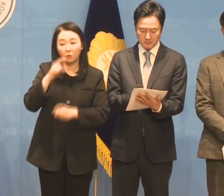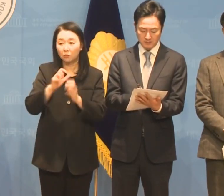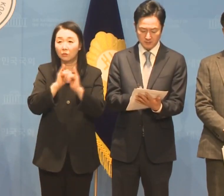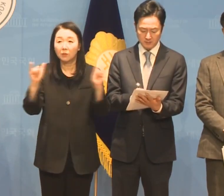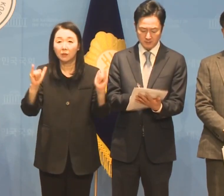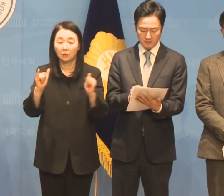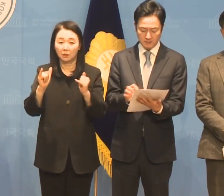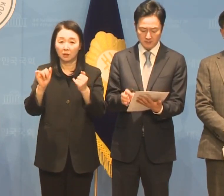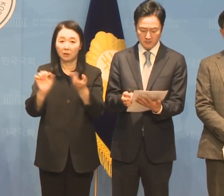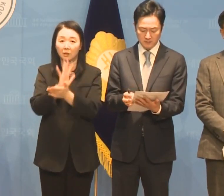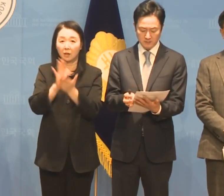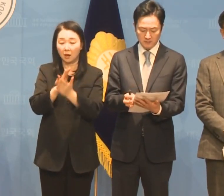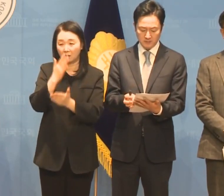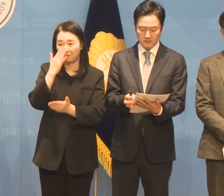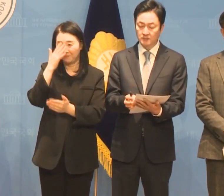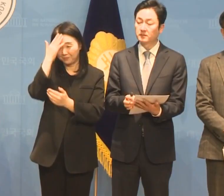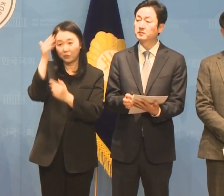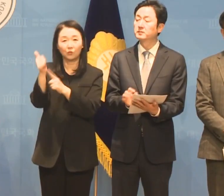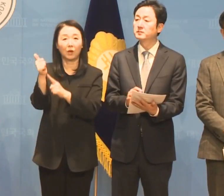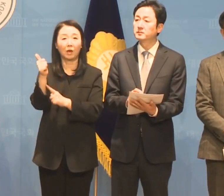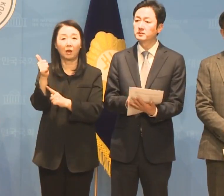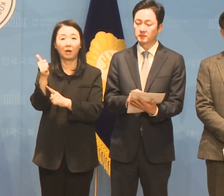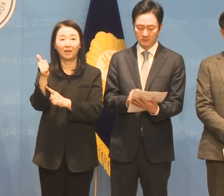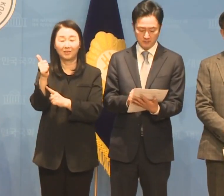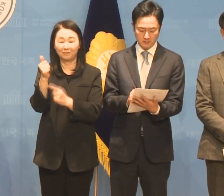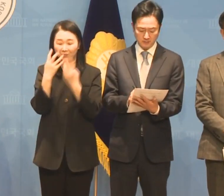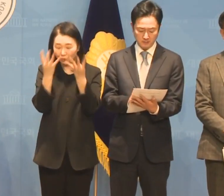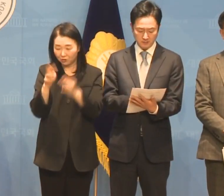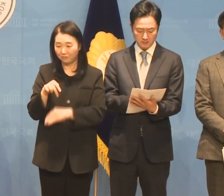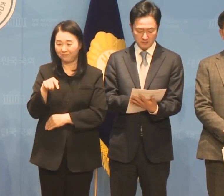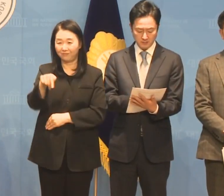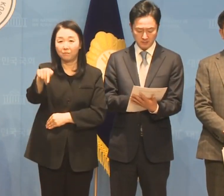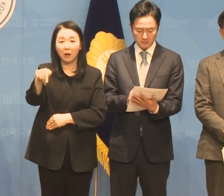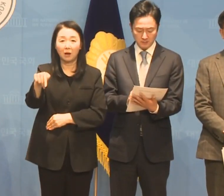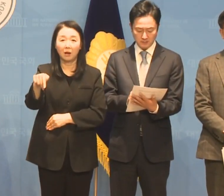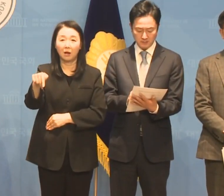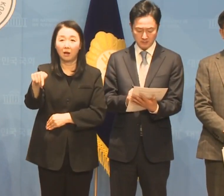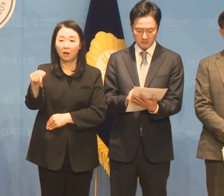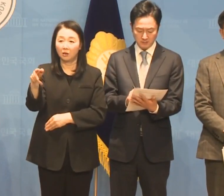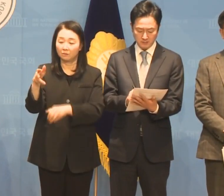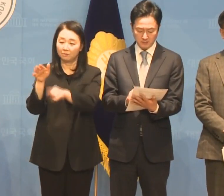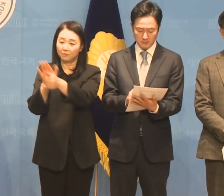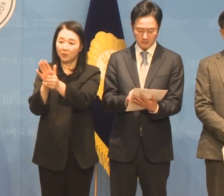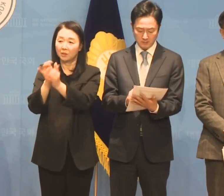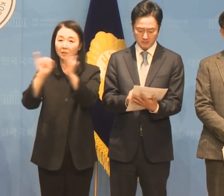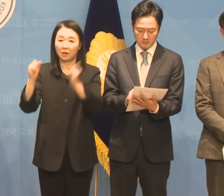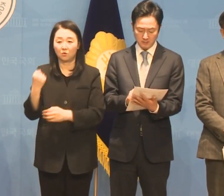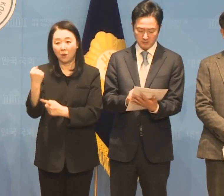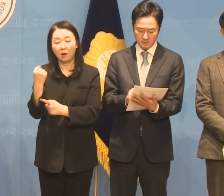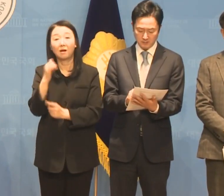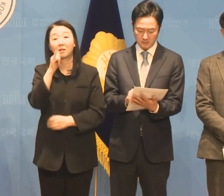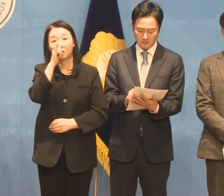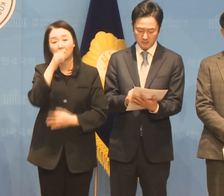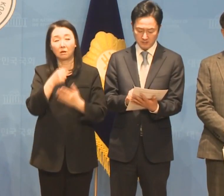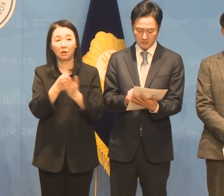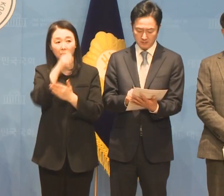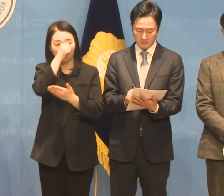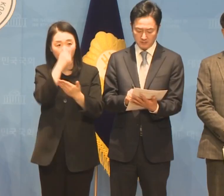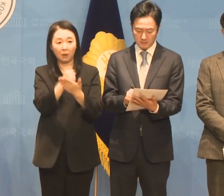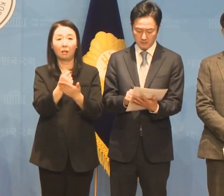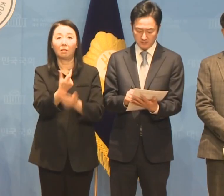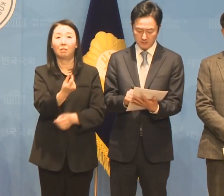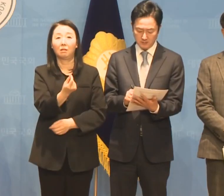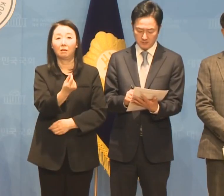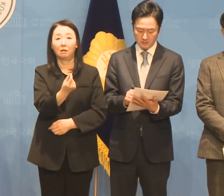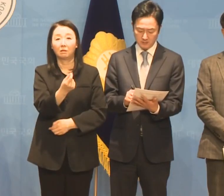수괴가 서울구치소에서 걸어 나오면서 극우 지지자들에게 주먹을 들어올리며 인사하는 뻔뻔한 모습을 보며 충격과